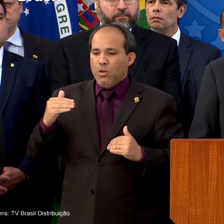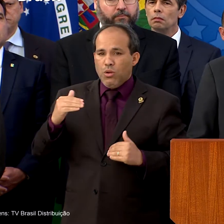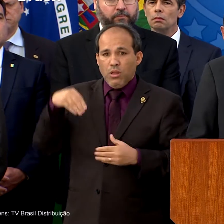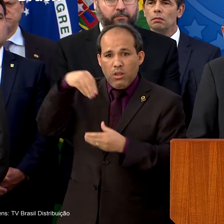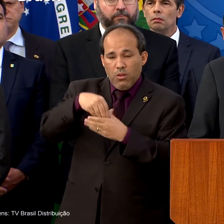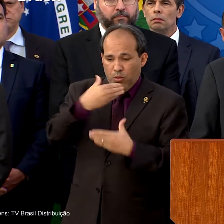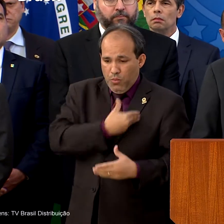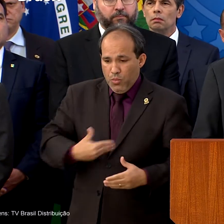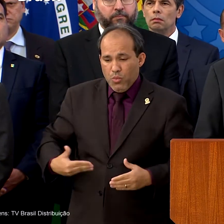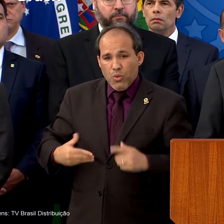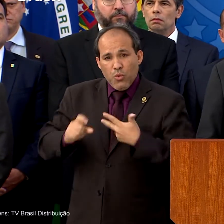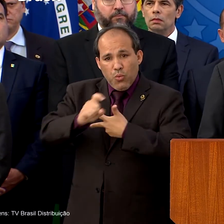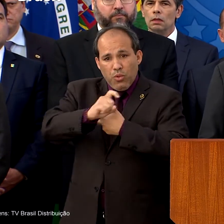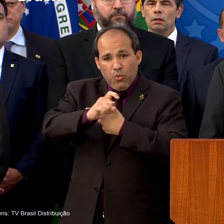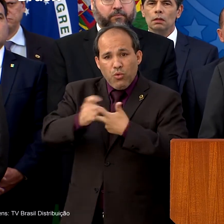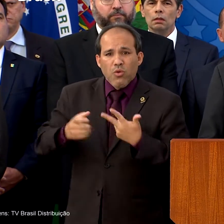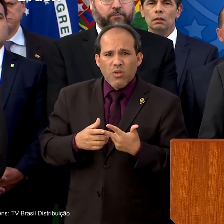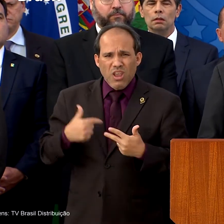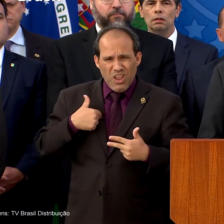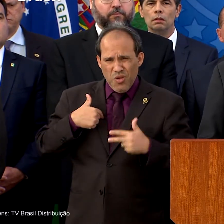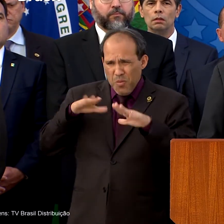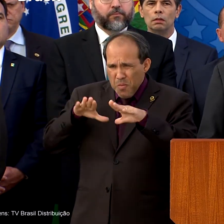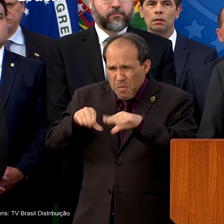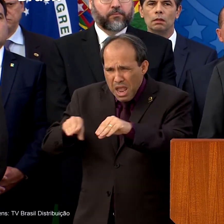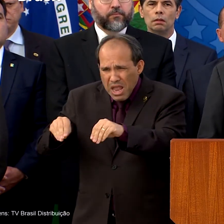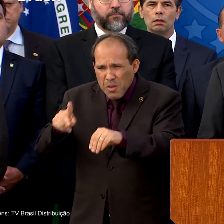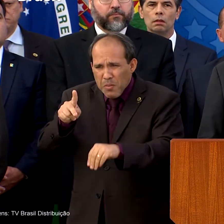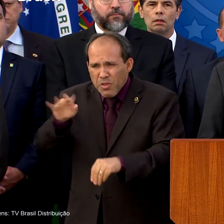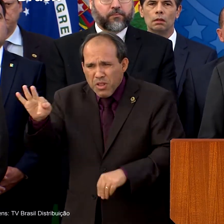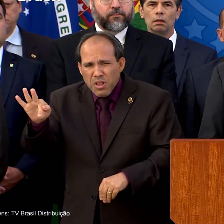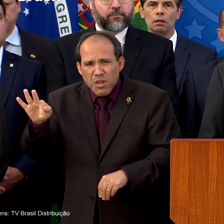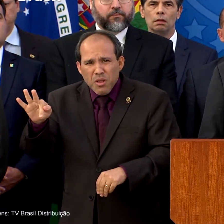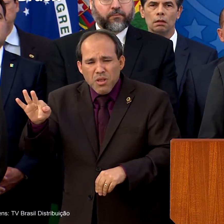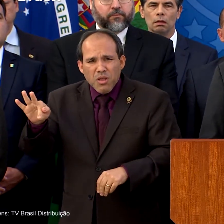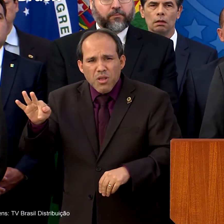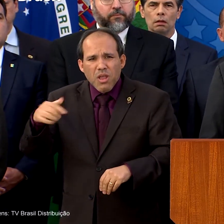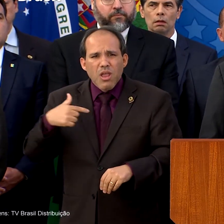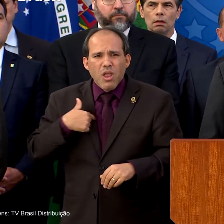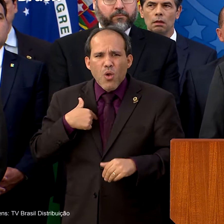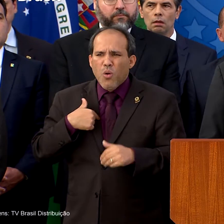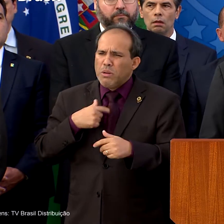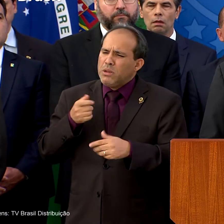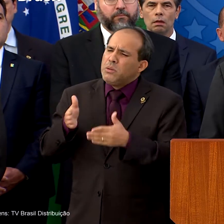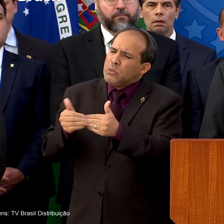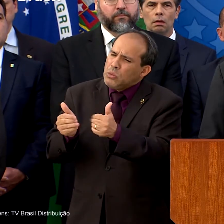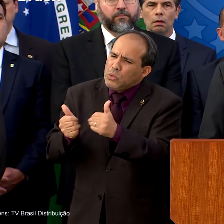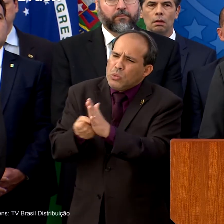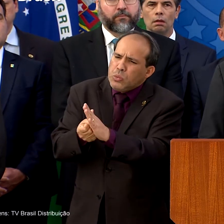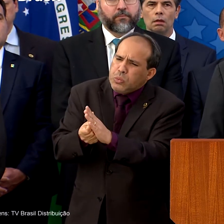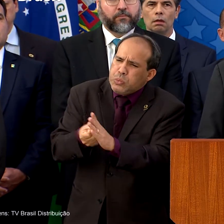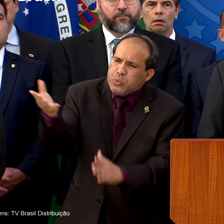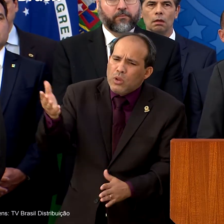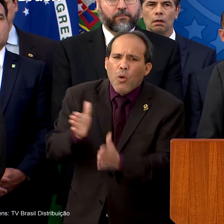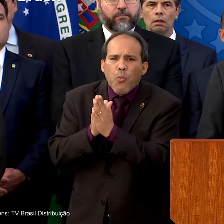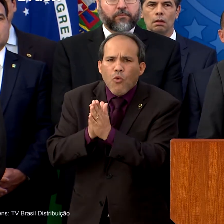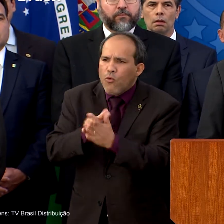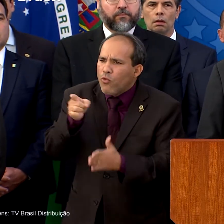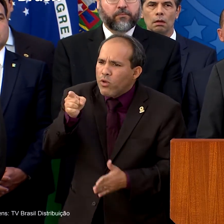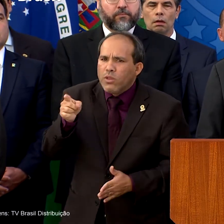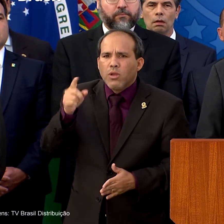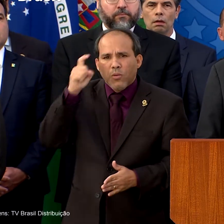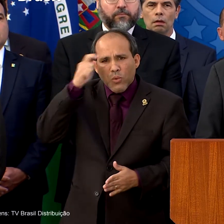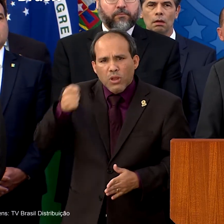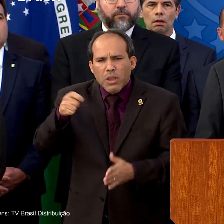hum será que é interferir na polícia federal quase que exigir entornar sérgio moro que a poli